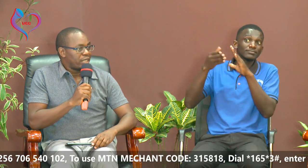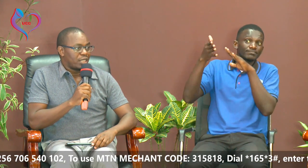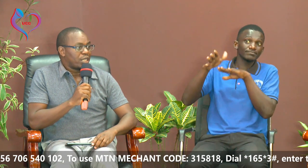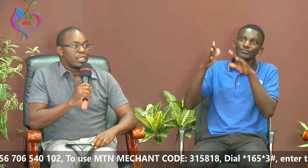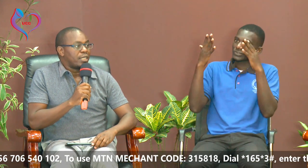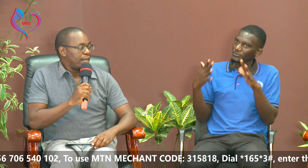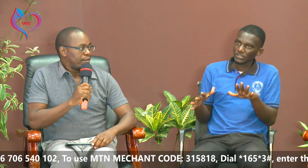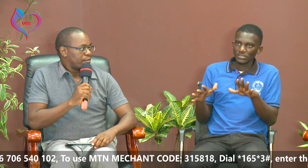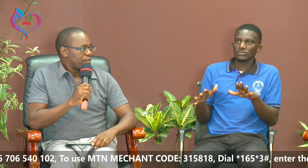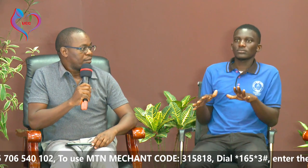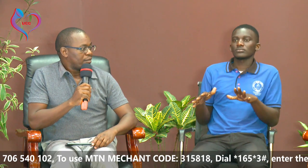jijja teridda kyayiseeko